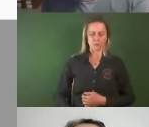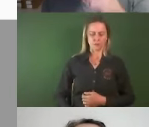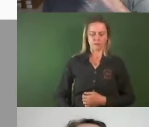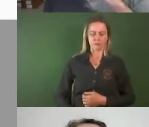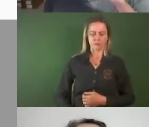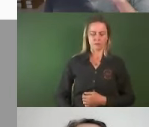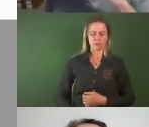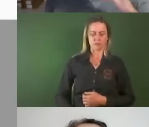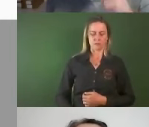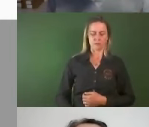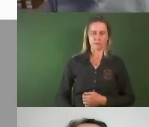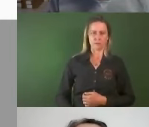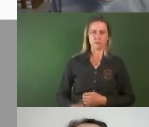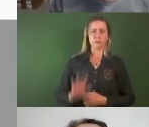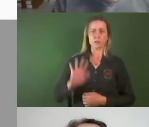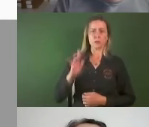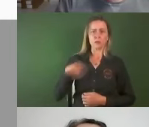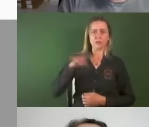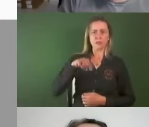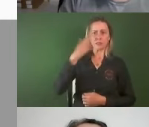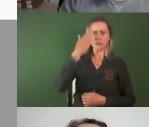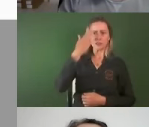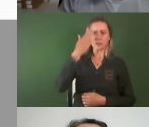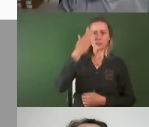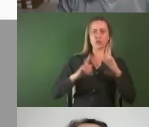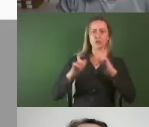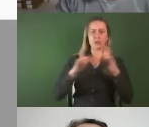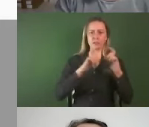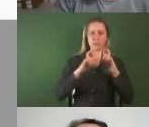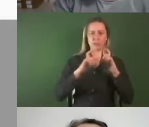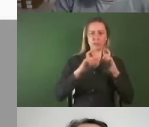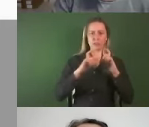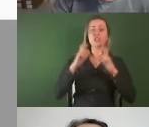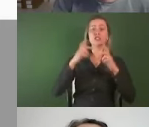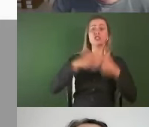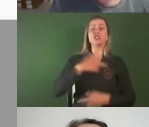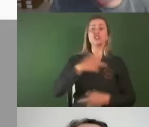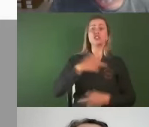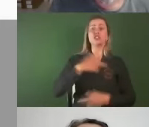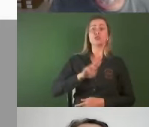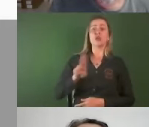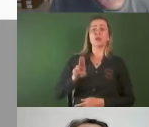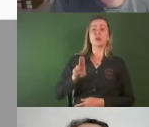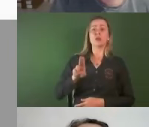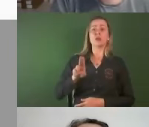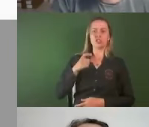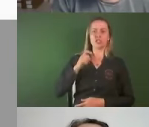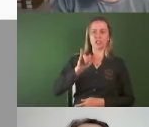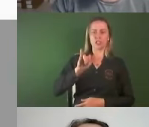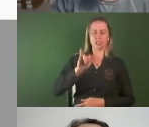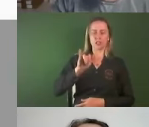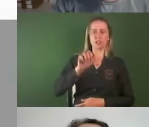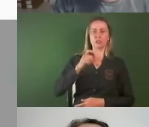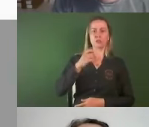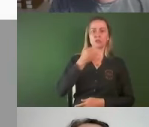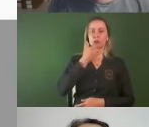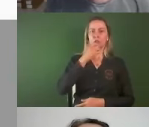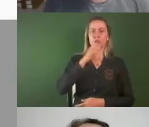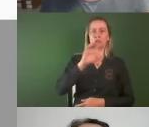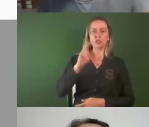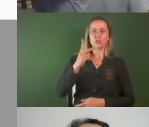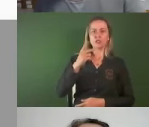só para vocês saberem, fotografia no Japão chama-se shashin. Shashin, onde sha significa reprodução,